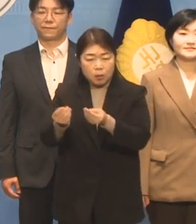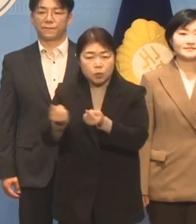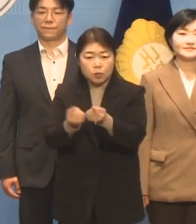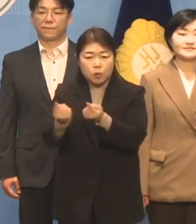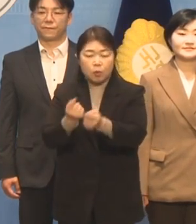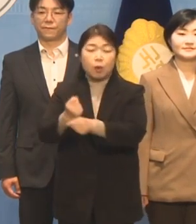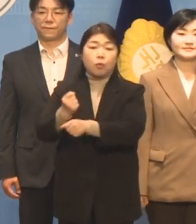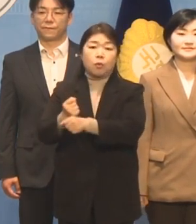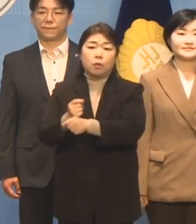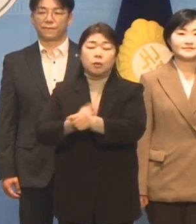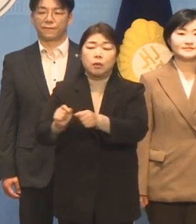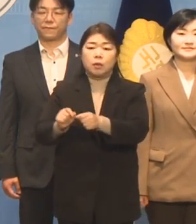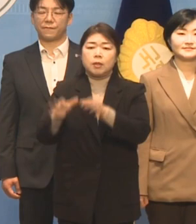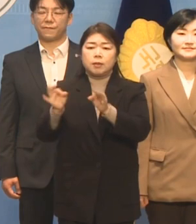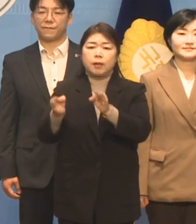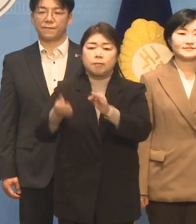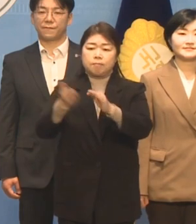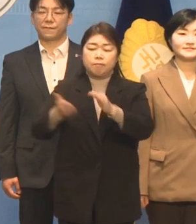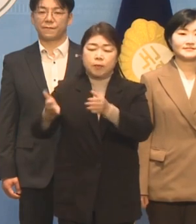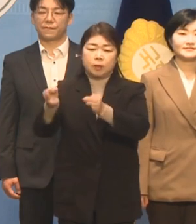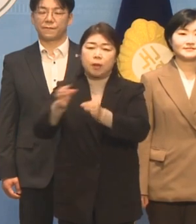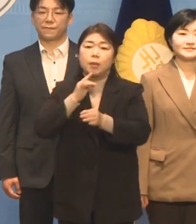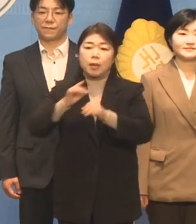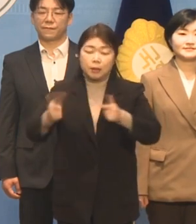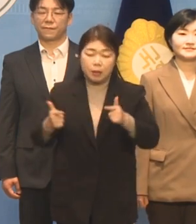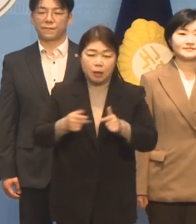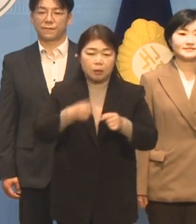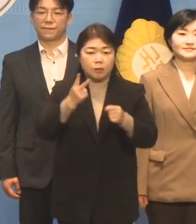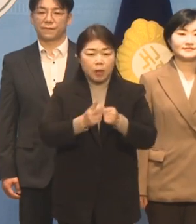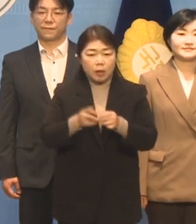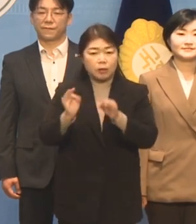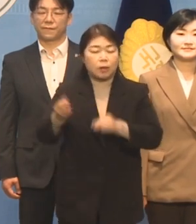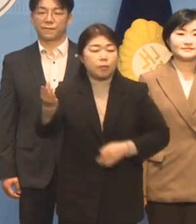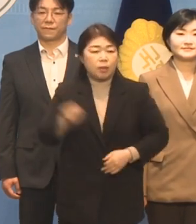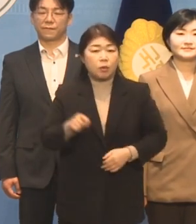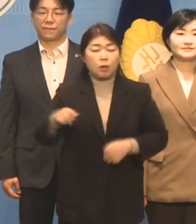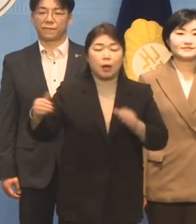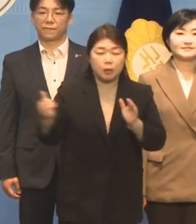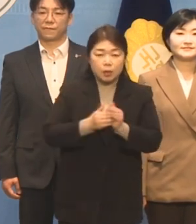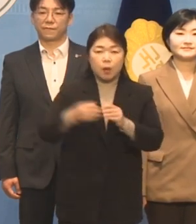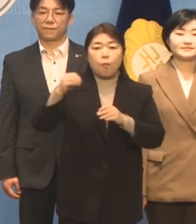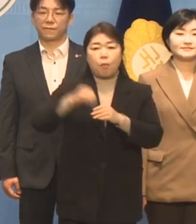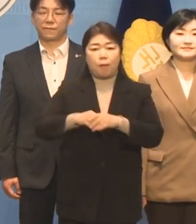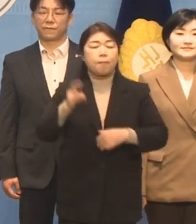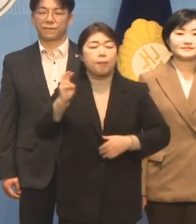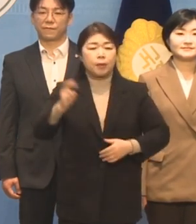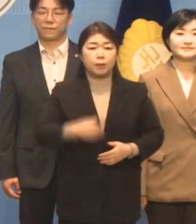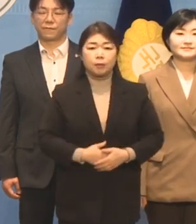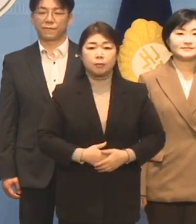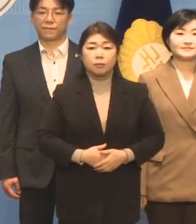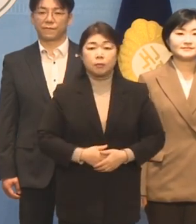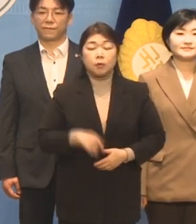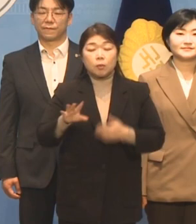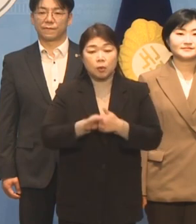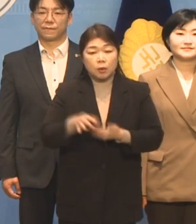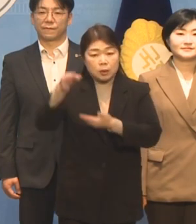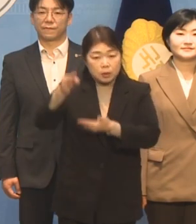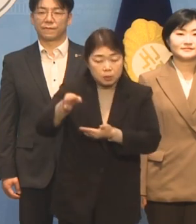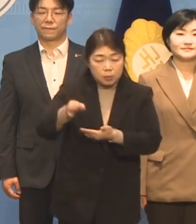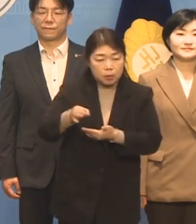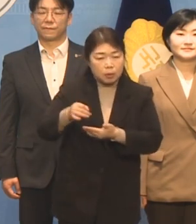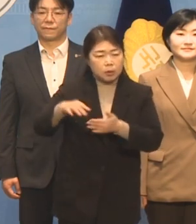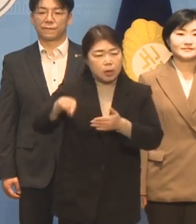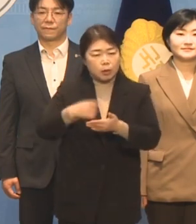범위를 크게 넓히겠습니다. 기금액은 자영업자 대출액 약 1000조 원의 5%에